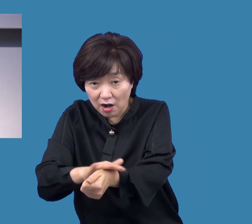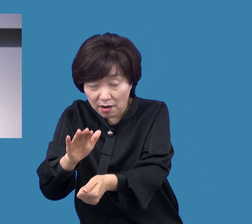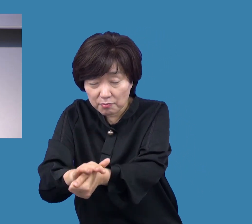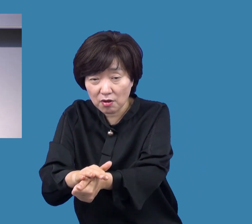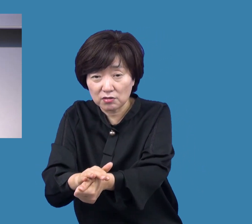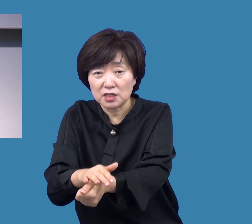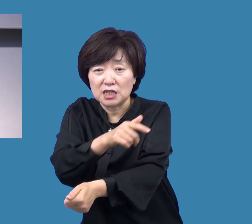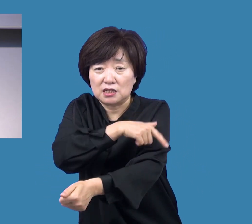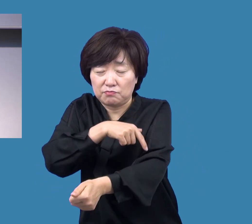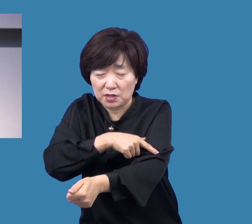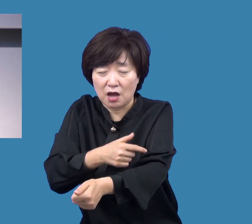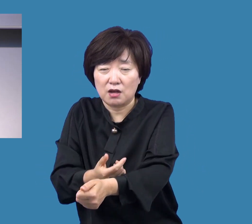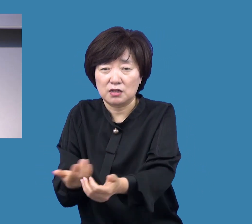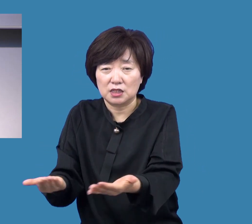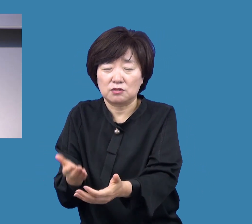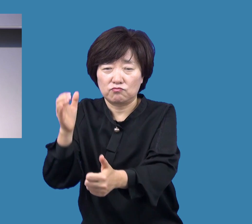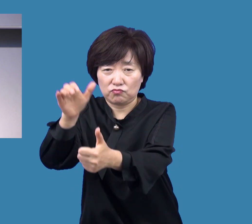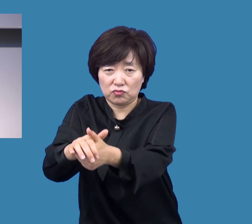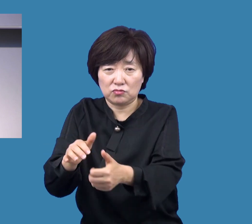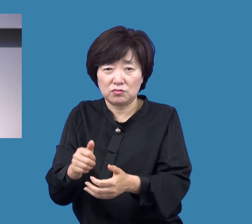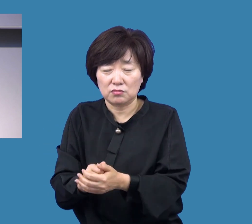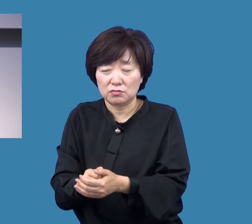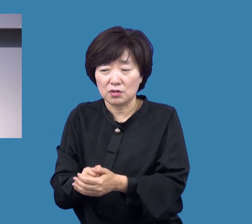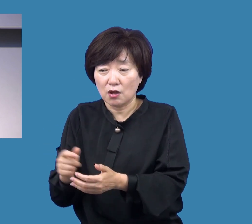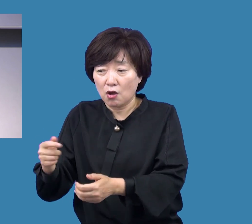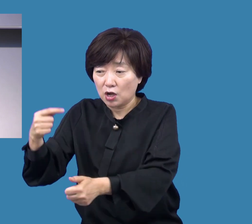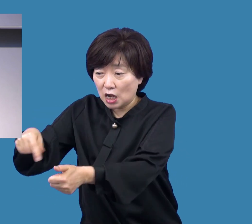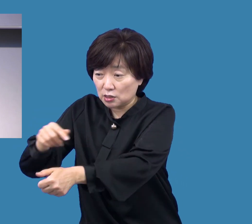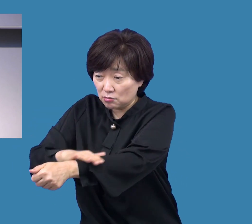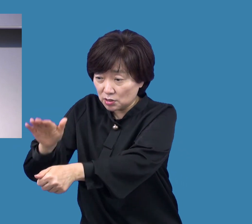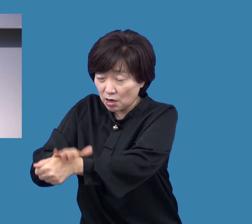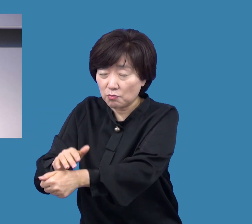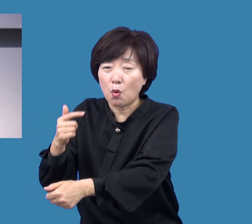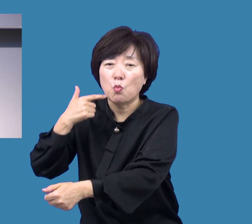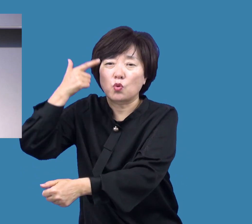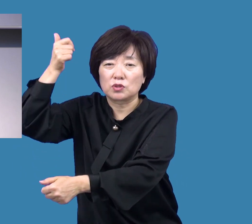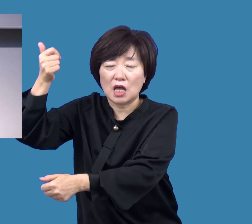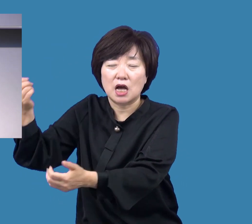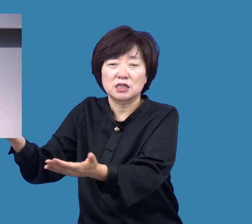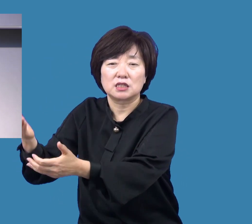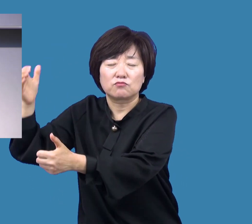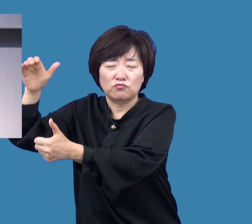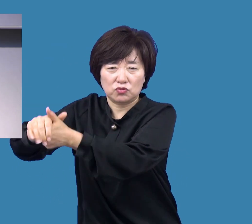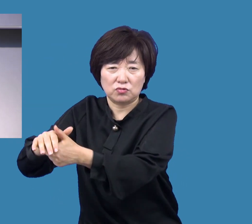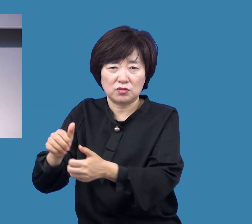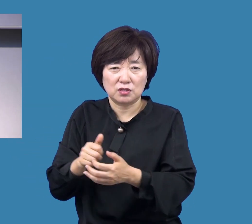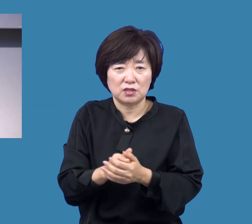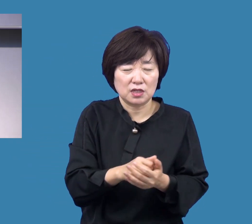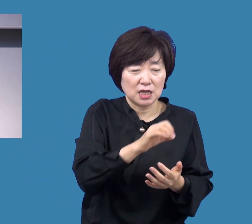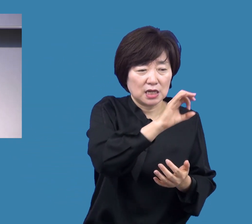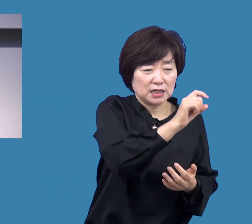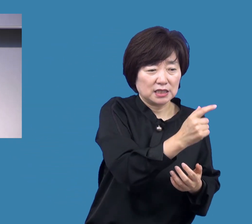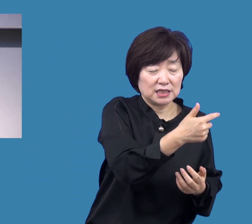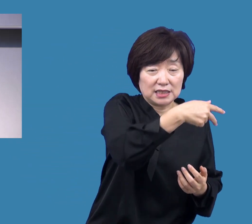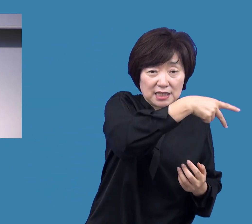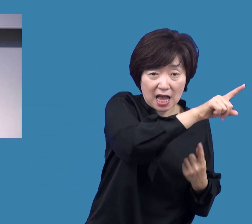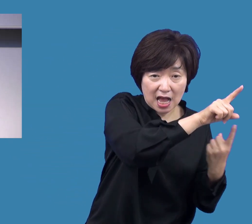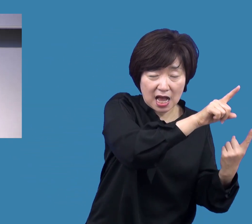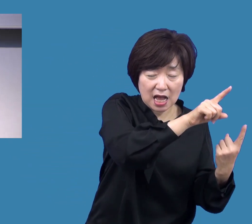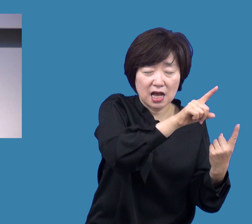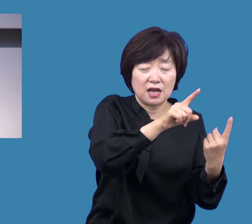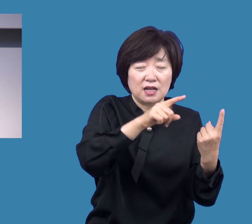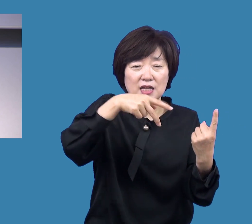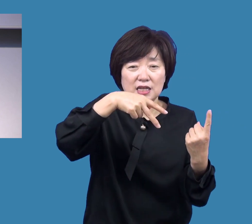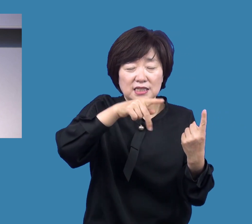되고, 직분을 받게 된다는 거죠. 그래서 은사, 사역, 직분은요 그냥 다 깊게 연결돼 있습니다.